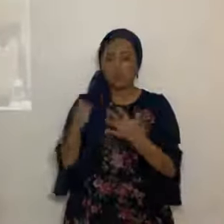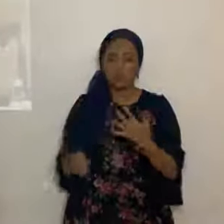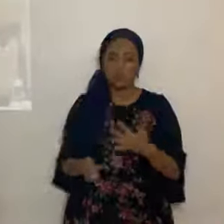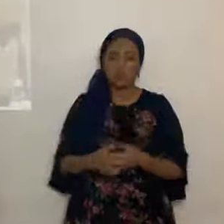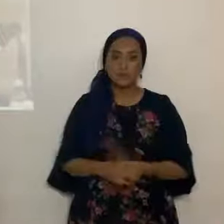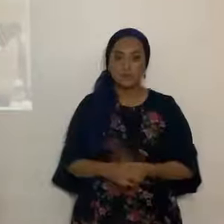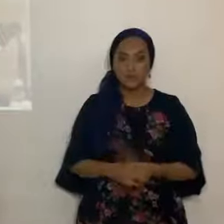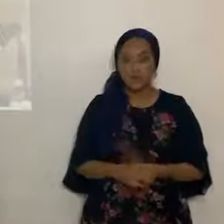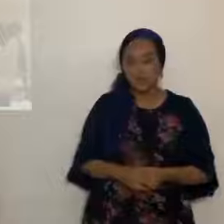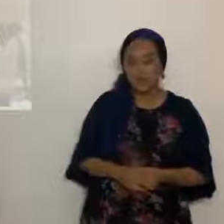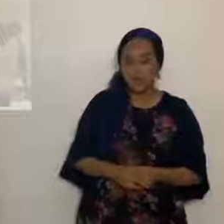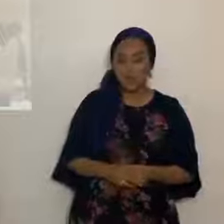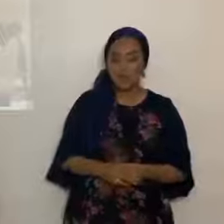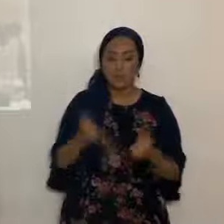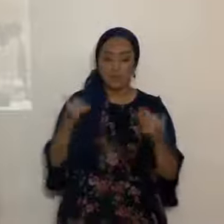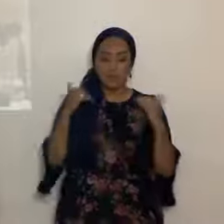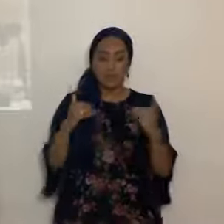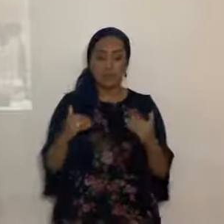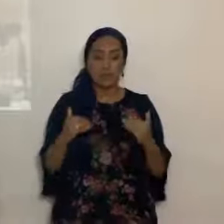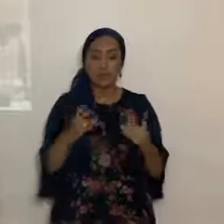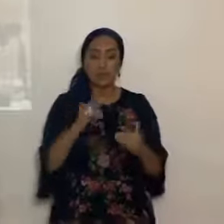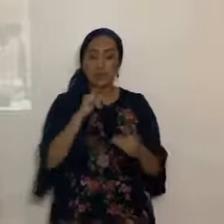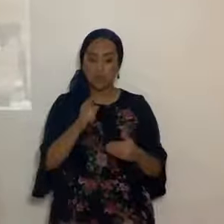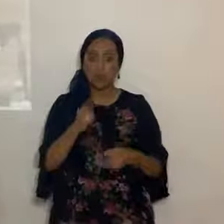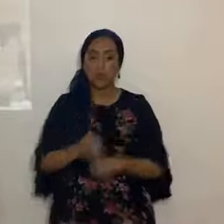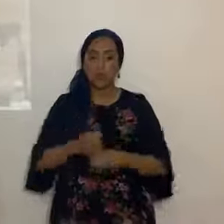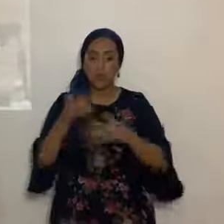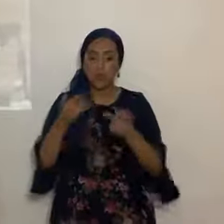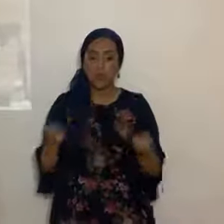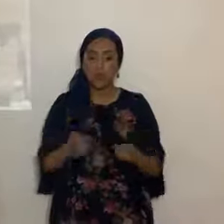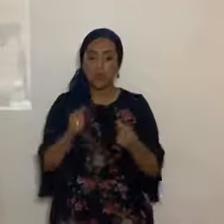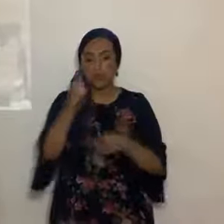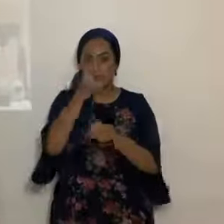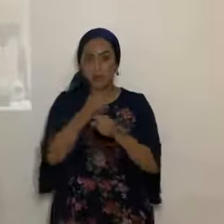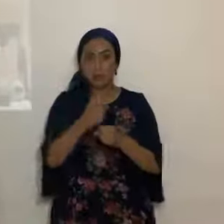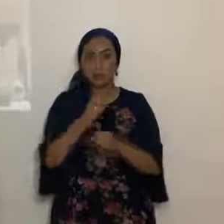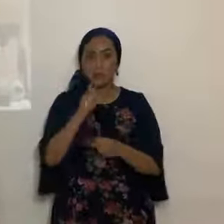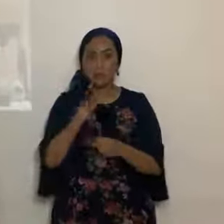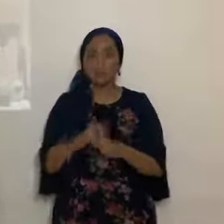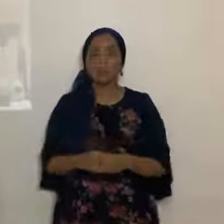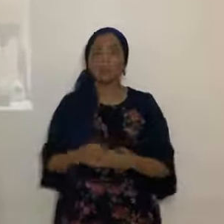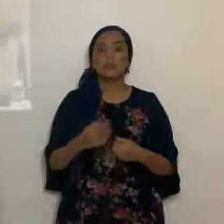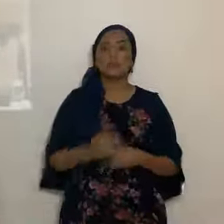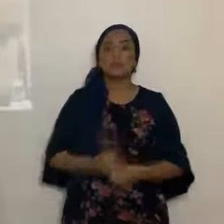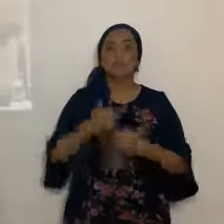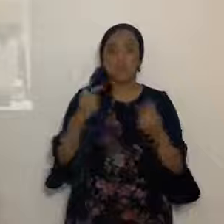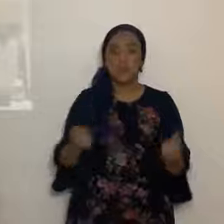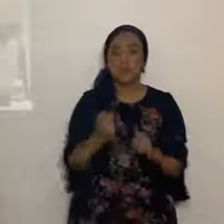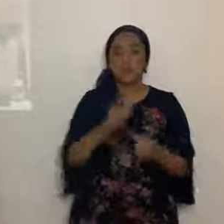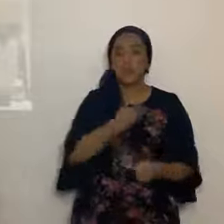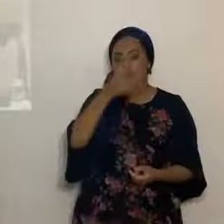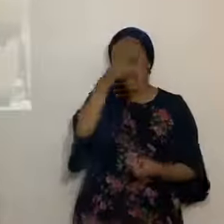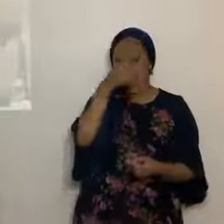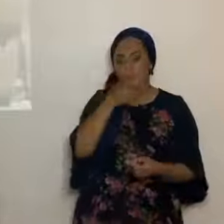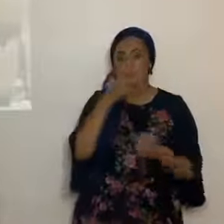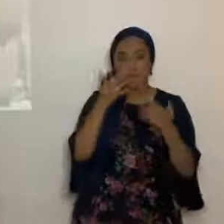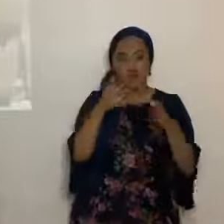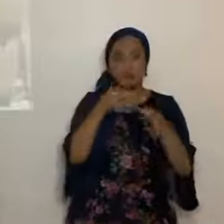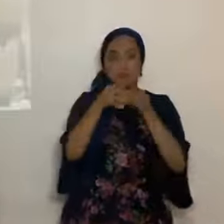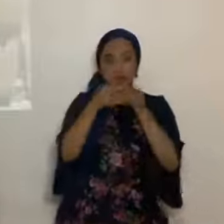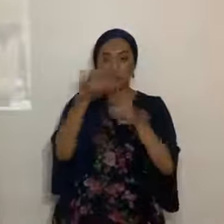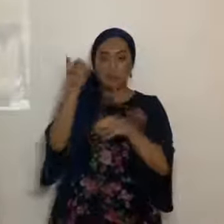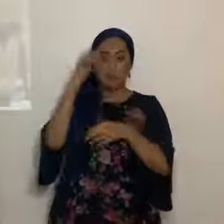etcétera. Ahora, y realmente confesar los pecados, hermanos. Y confesar los pecados de los padres. Ya les dije cómo, ya